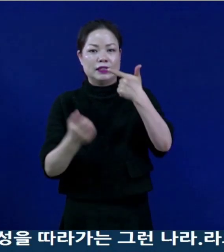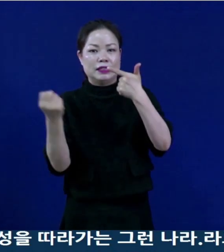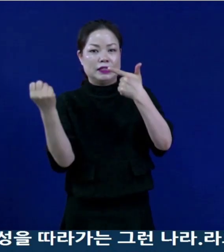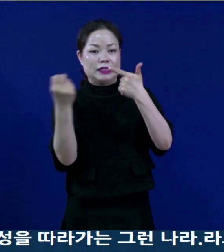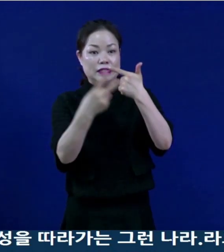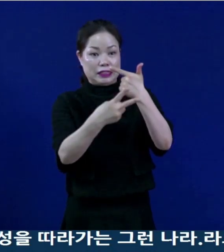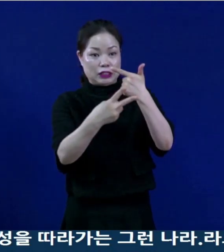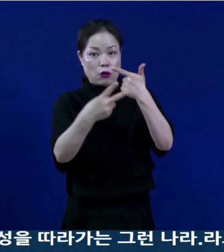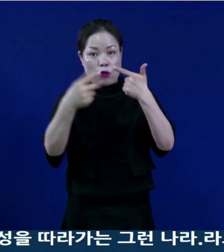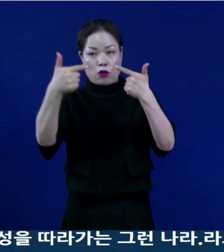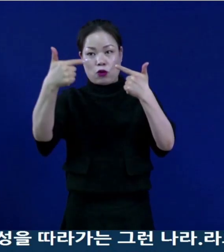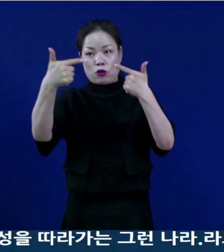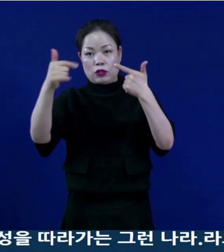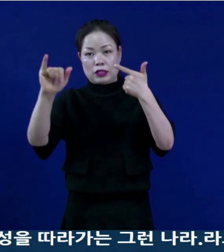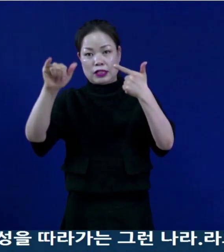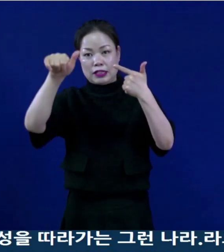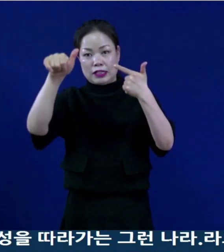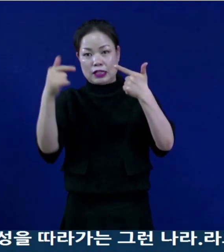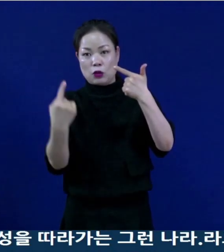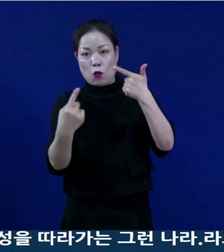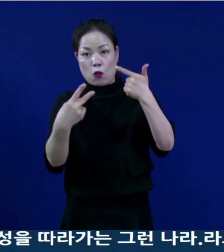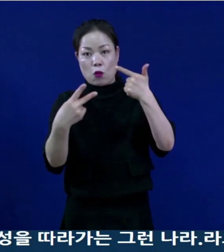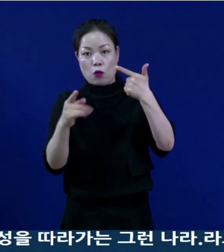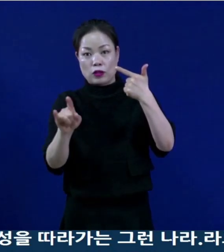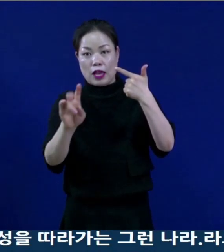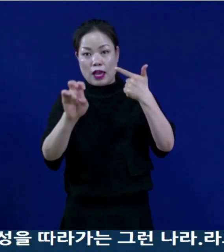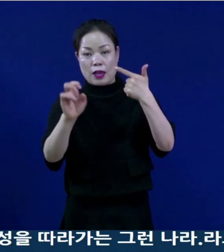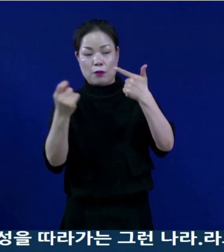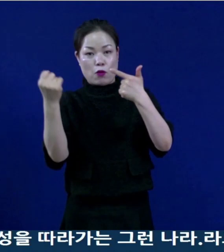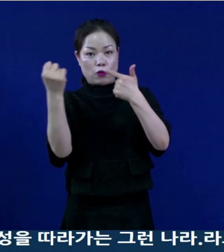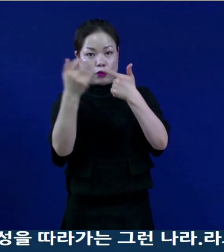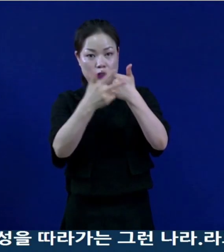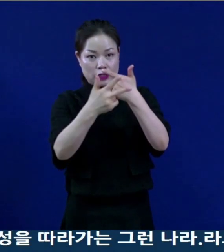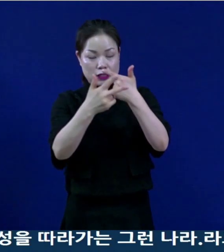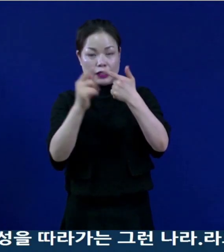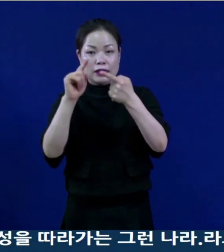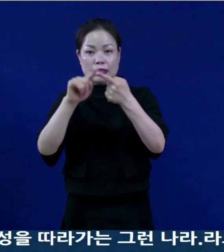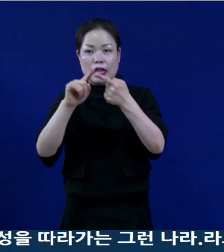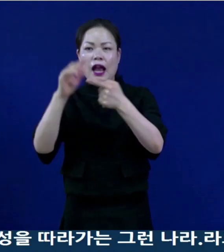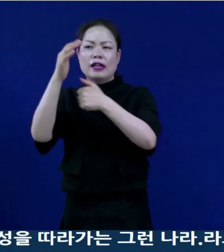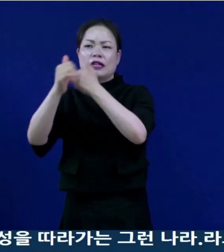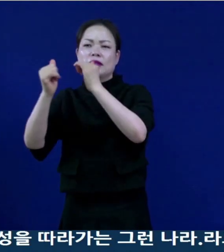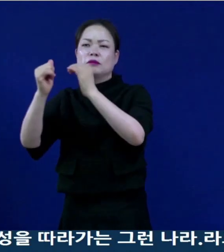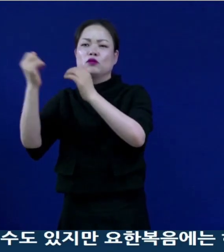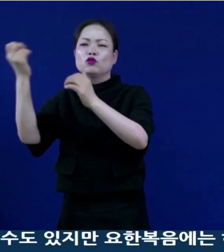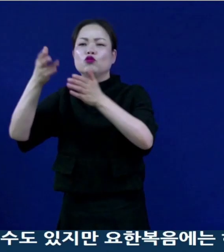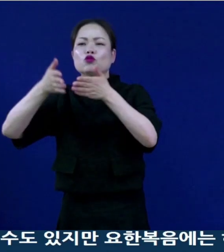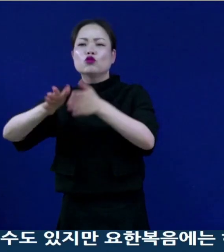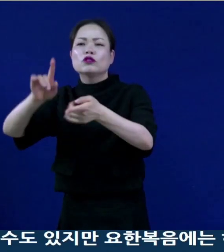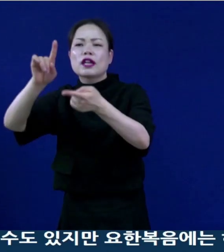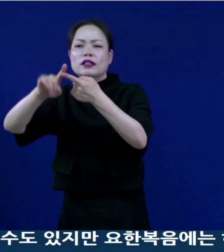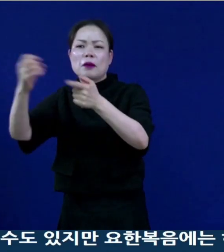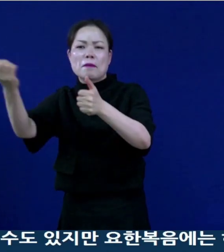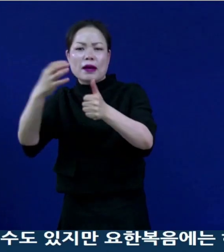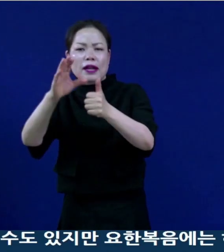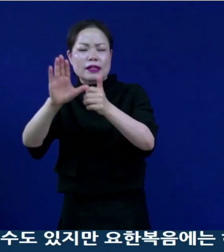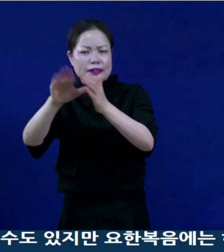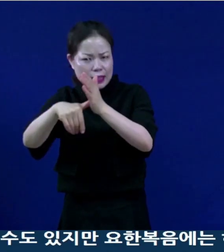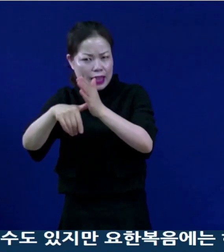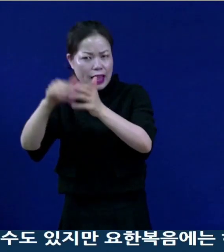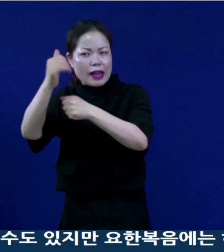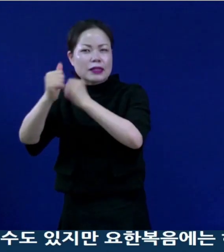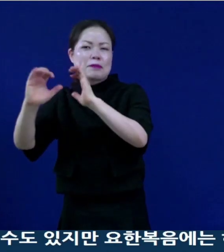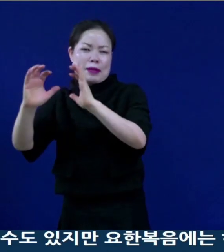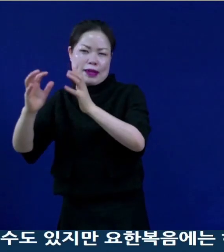니고데모에게 중생에 대해서 얘기해 줄 때 하나님 나라라는 말이 나와요. 하나님 나라. 자,